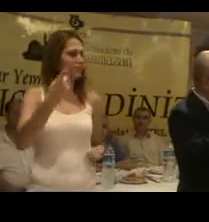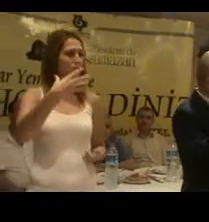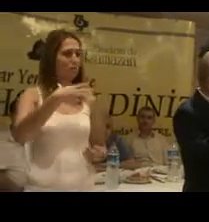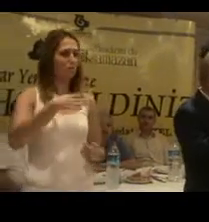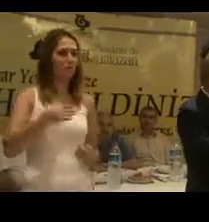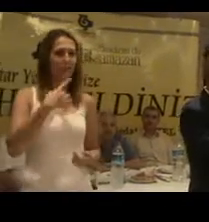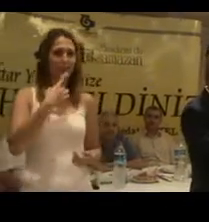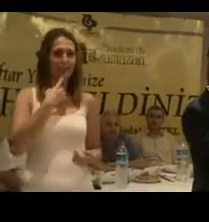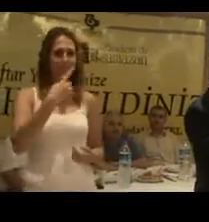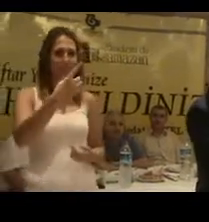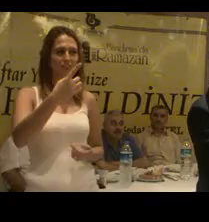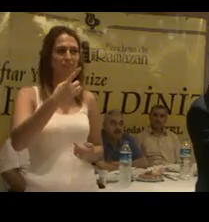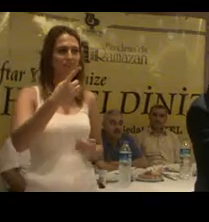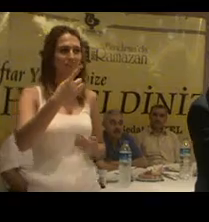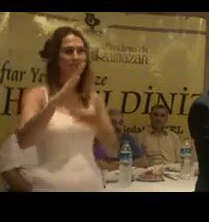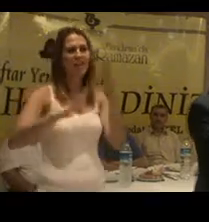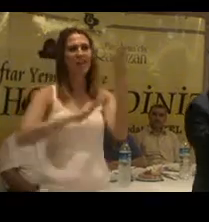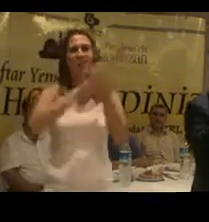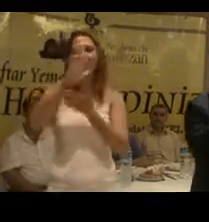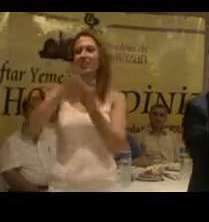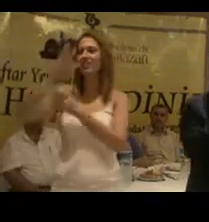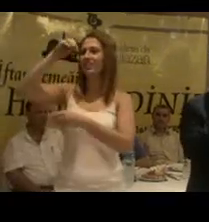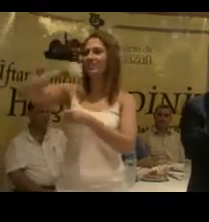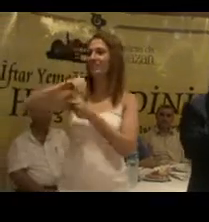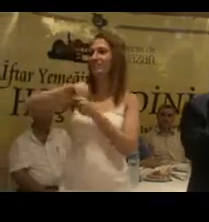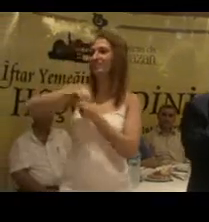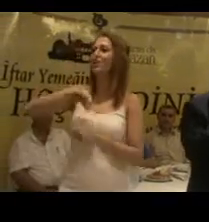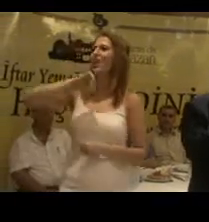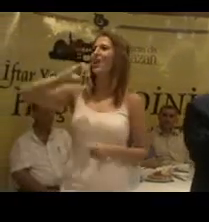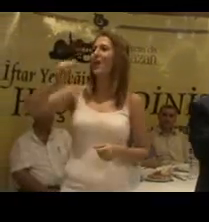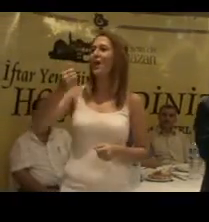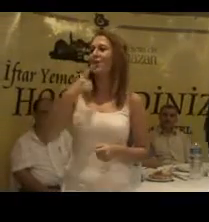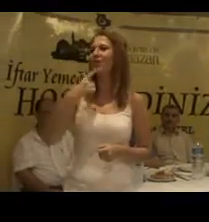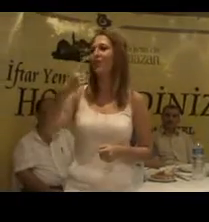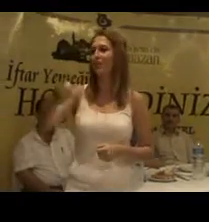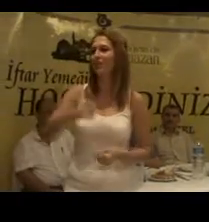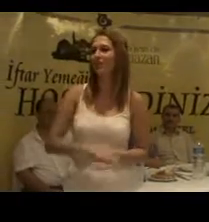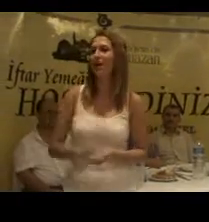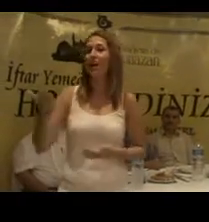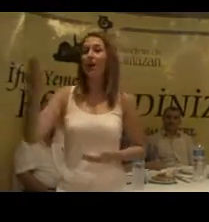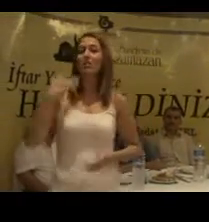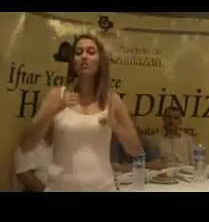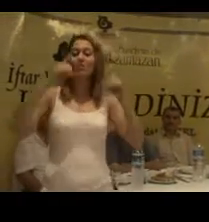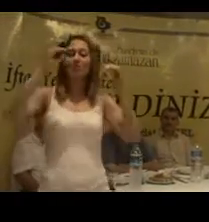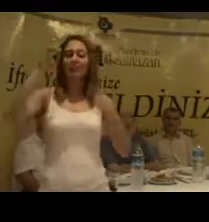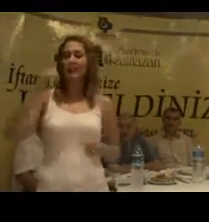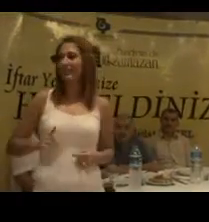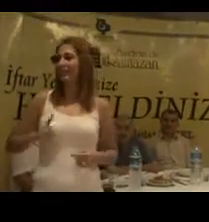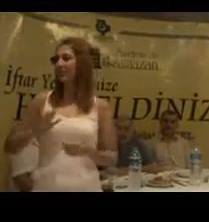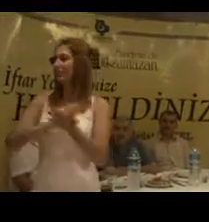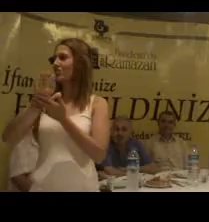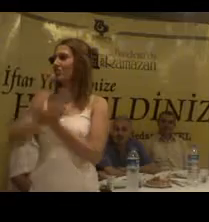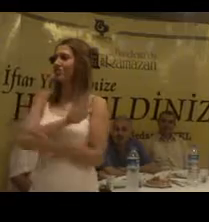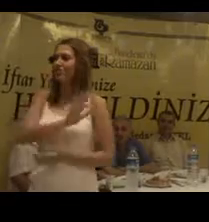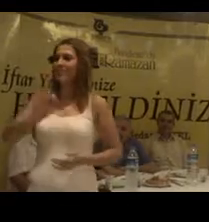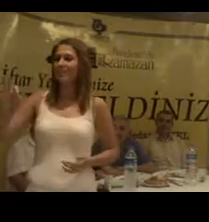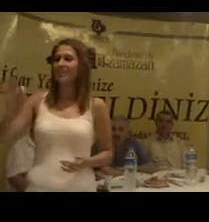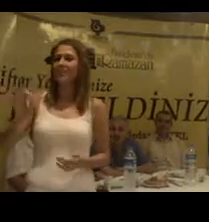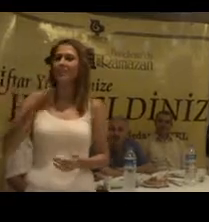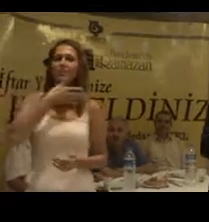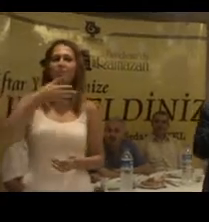ki Türk işaret diliyle anlatıyor. Birçoğunuz anlıyor. Eskiden böyle bir imkan var mıydı? Bununla da